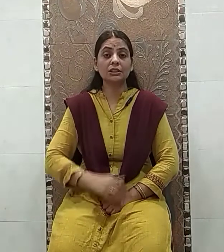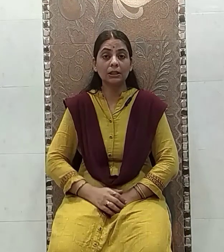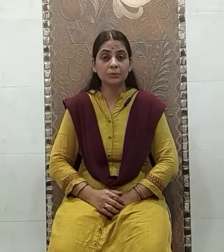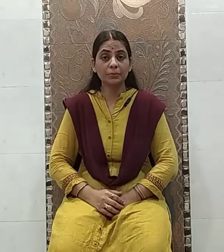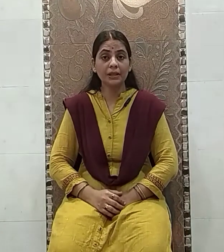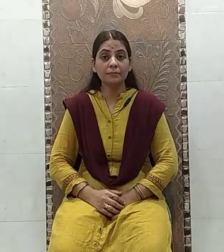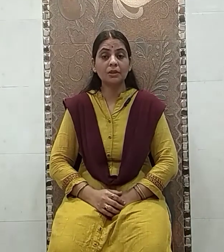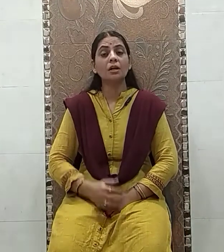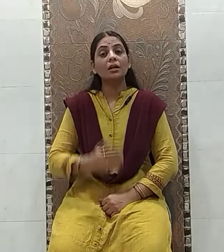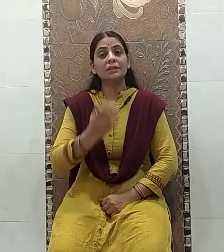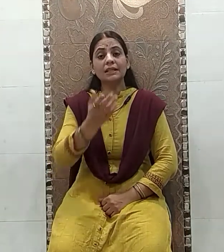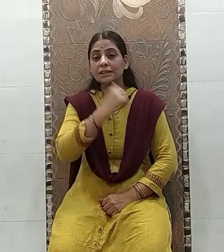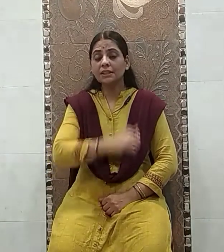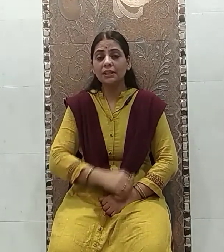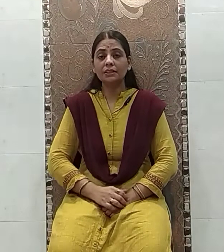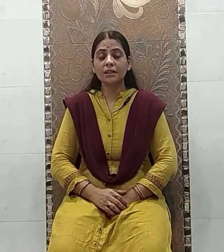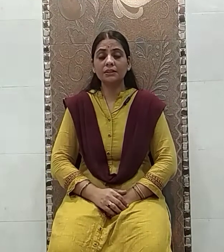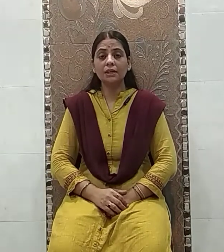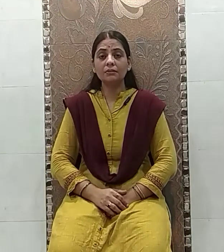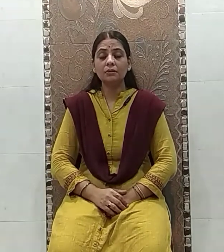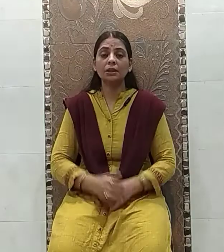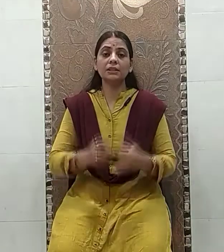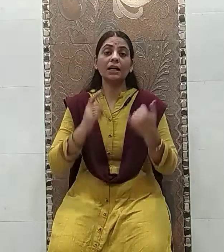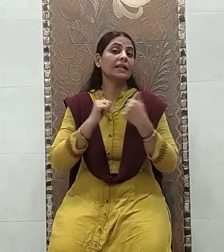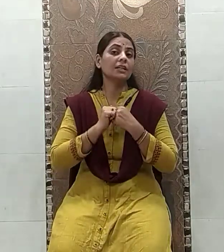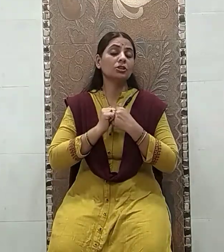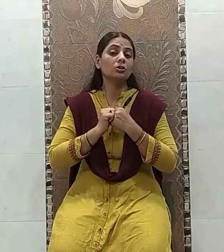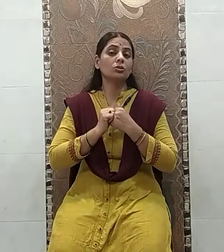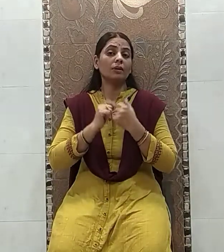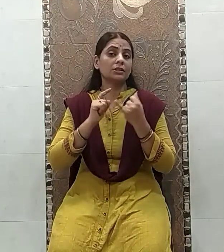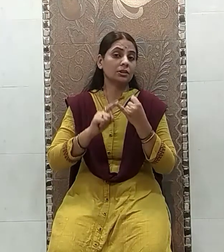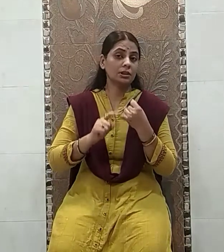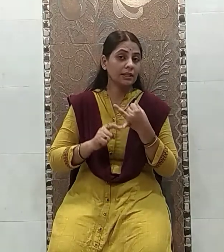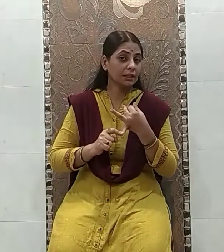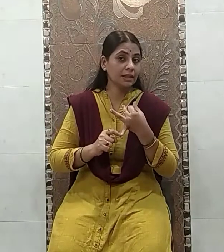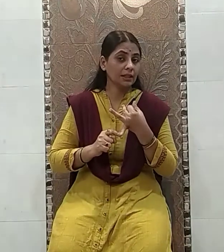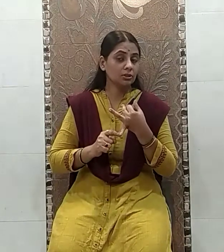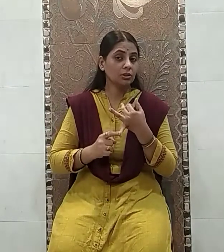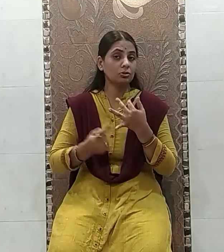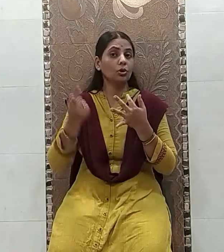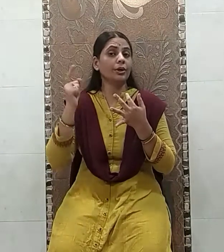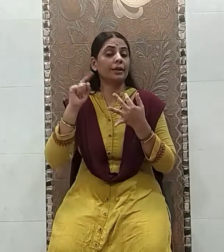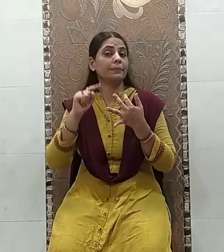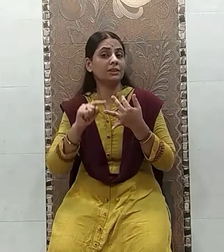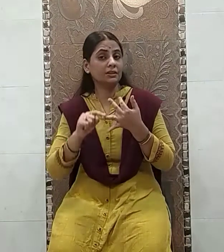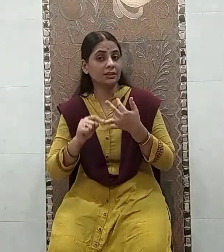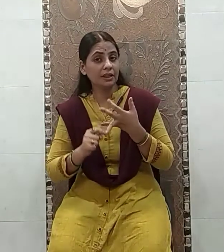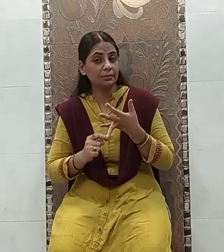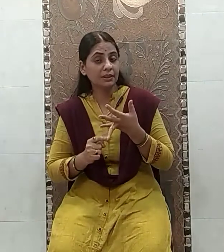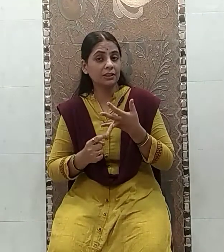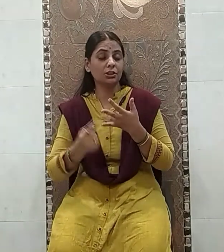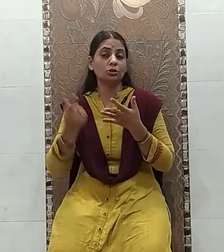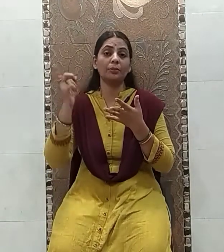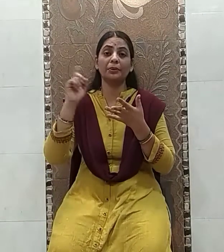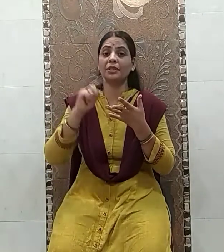स्टेप्स बघा, त्याच्यासाठी 1 तास द्या. मग आता काय काय शिकलो, वाचन करायला शिकतोय आपण, चित्रकार बनायला शिकतोय आपण,